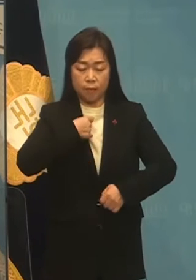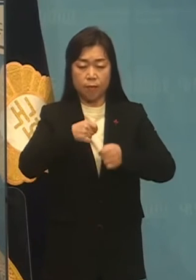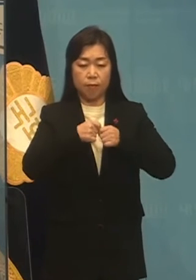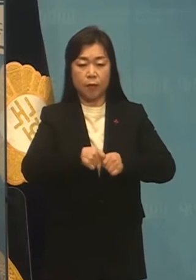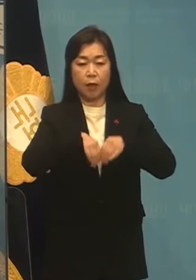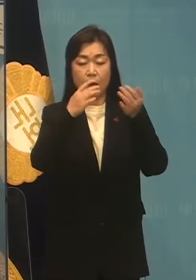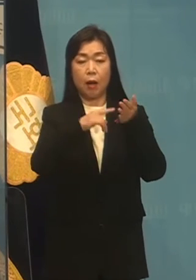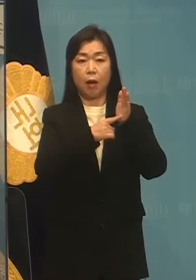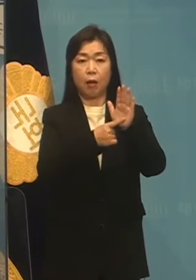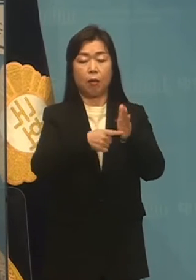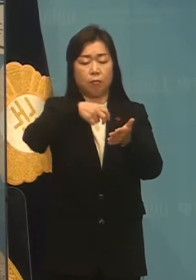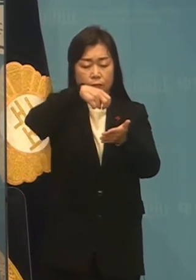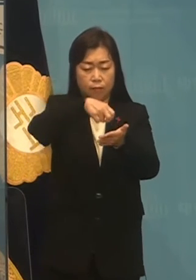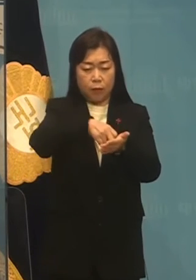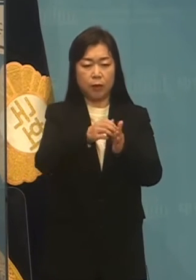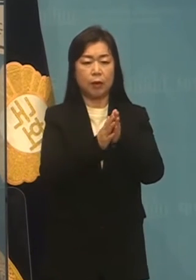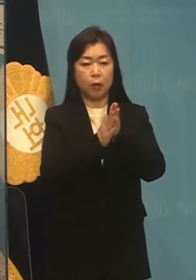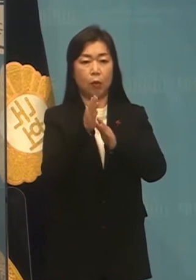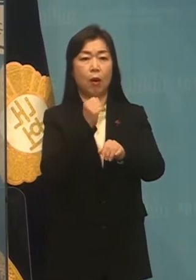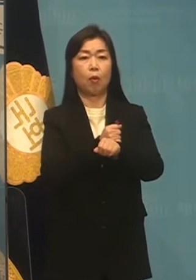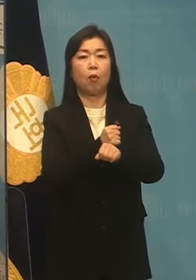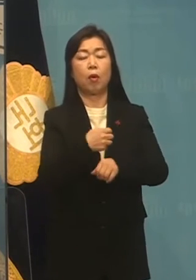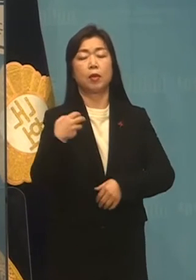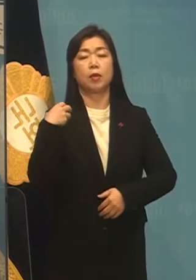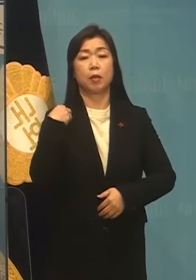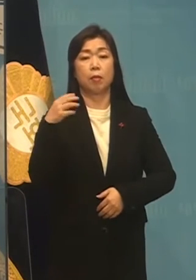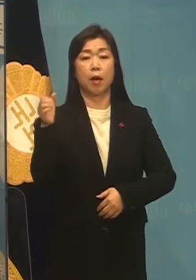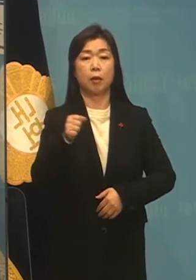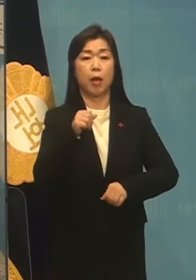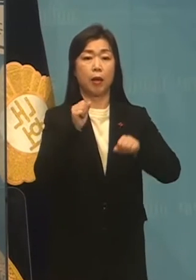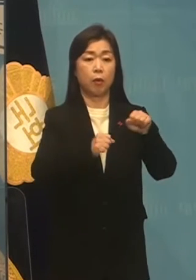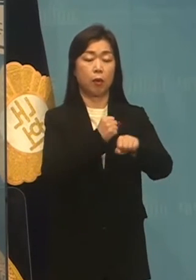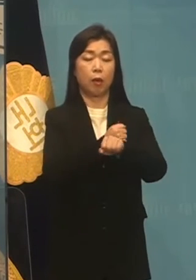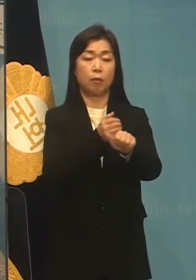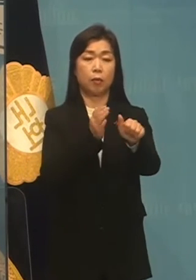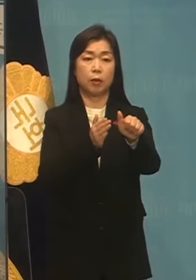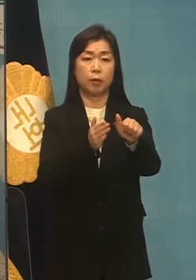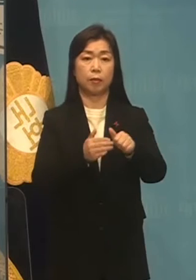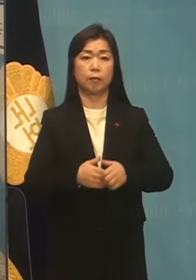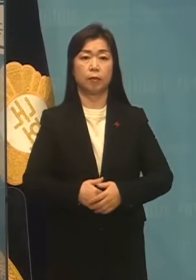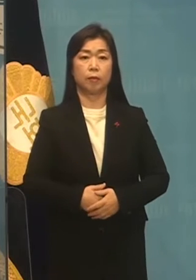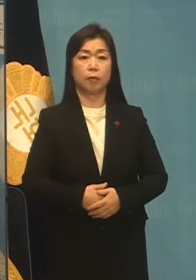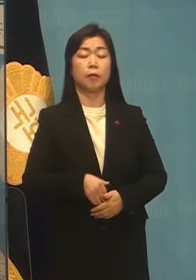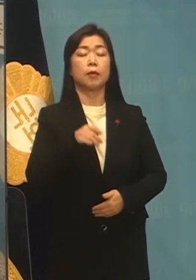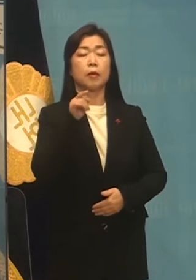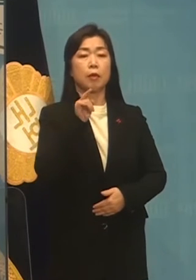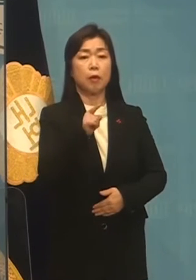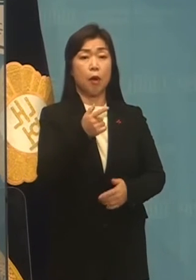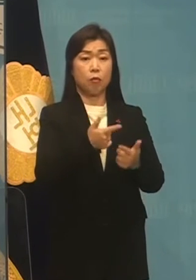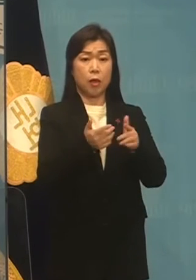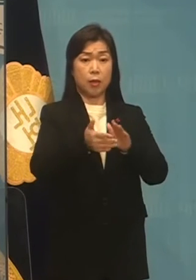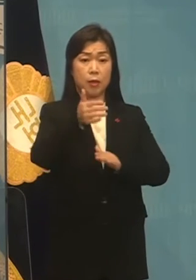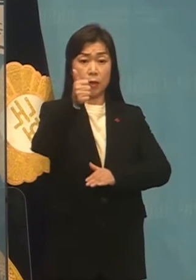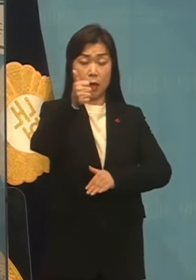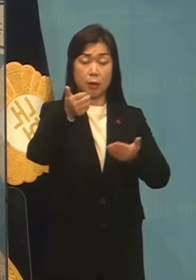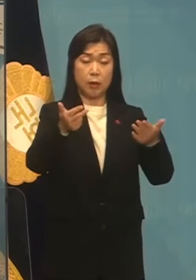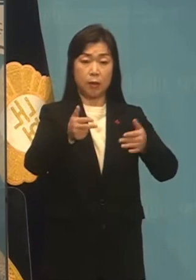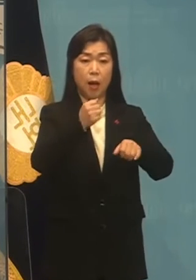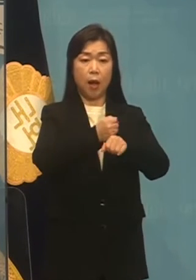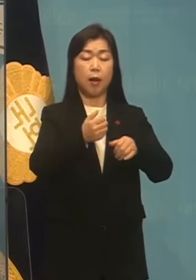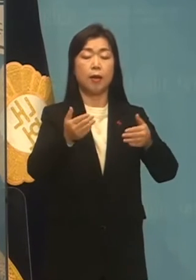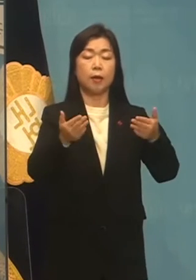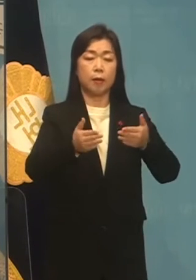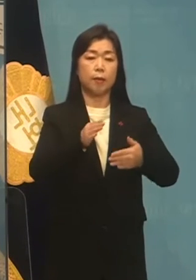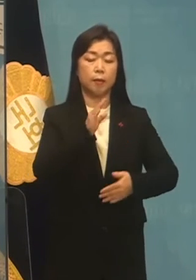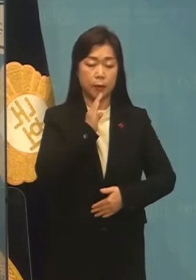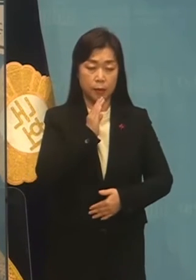밝히고 석고대죄와 함께 책임있는 행동을 할 것을 촉구합니다. 그것이 부산시장으로서 마땅히 해야